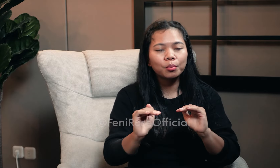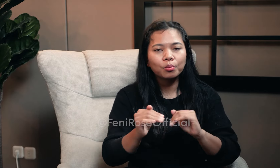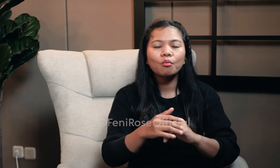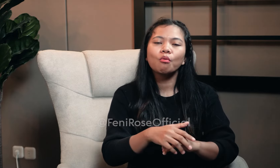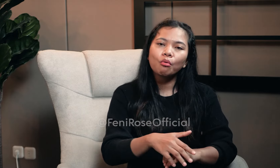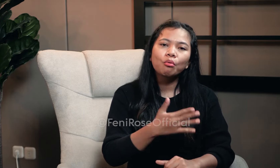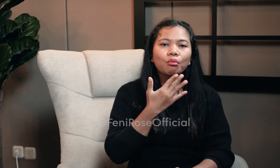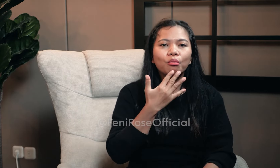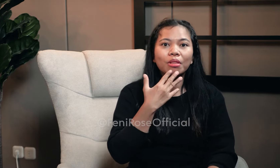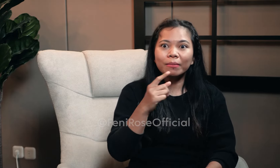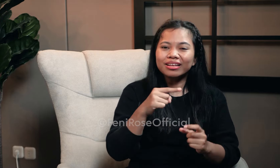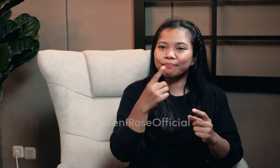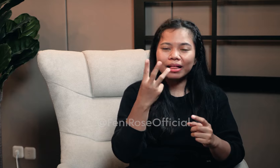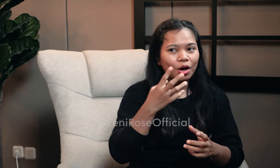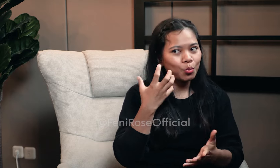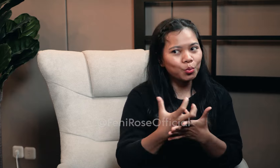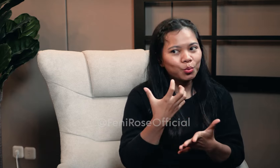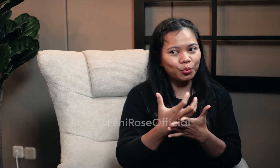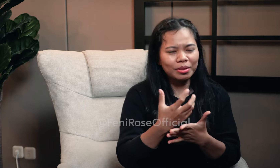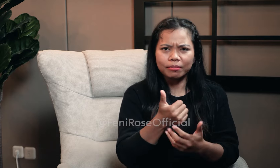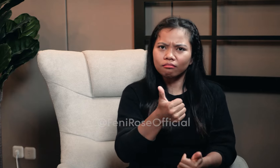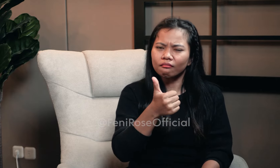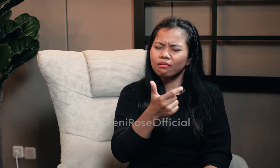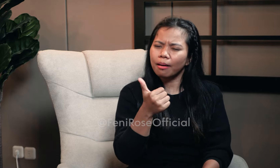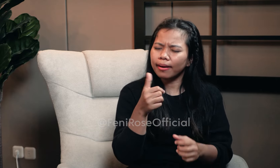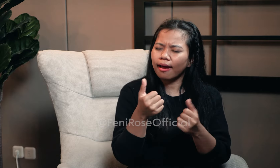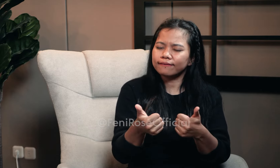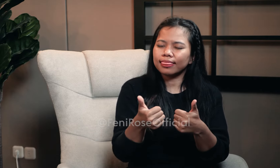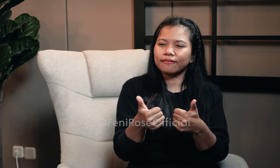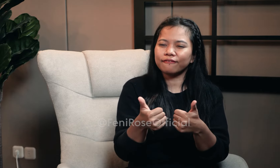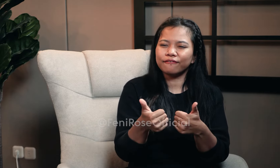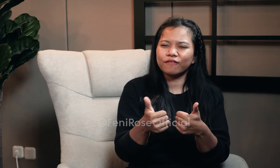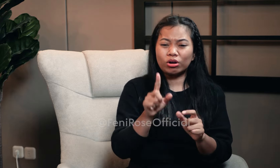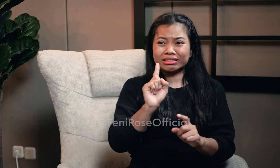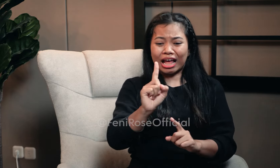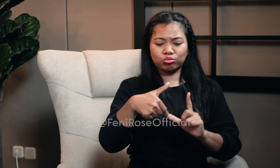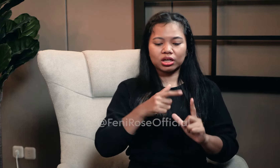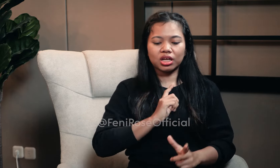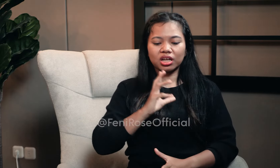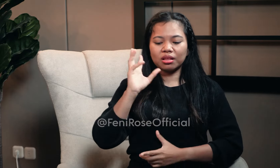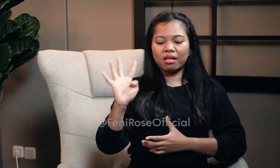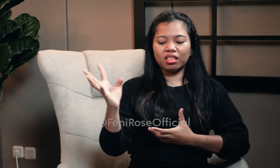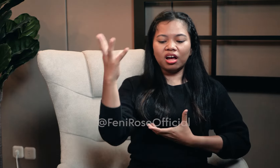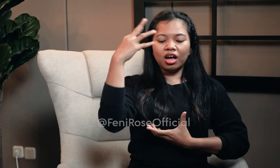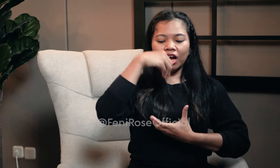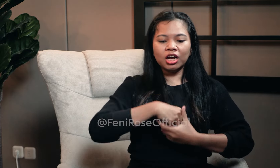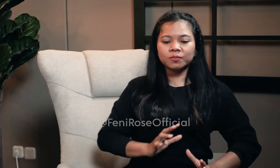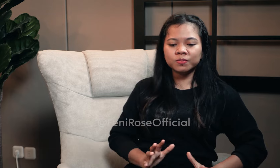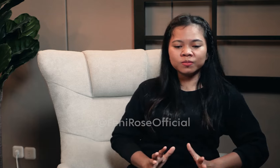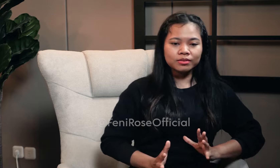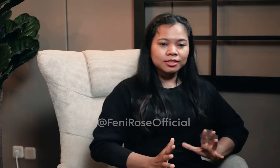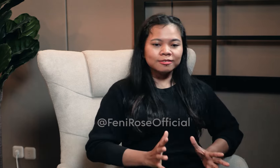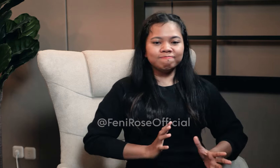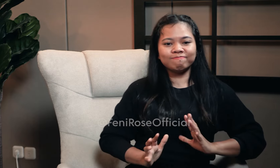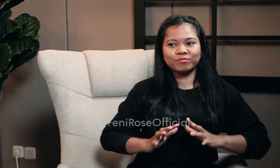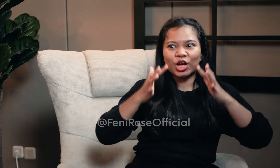tidak tidak semua jadi satu gitu kan Nah itulah gantian ya ngomongnya Heeh kalau sendiri empat orang jadi satu kan